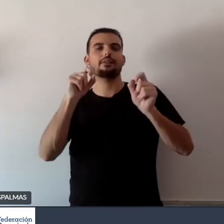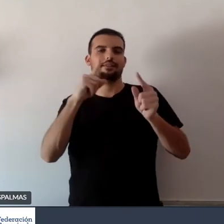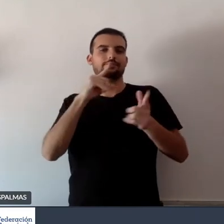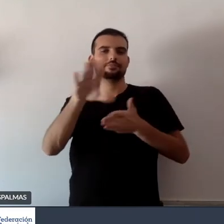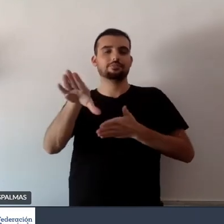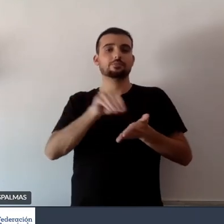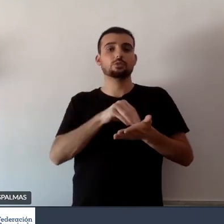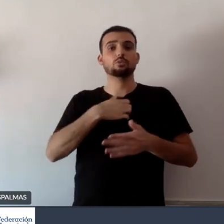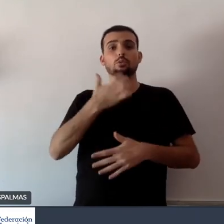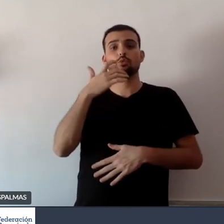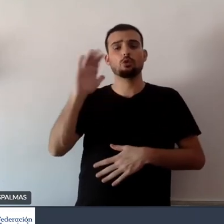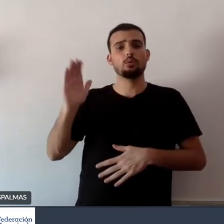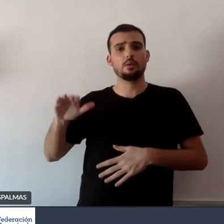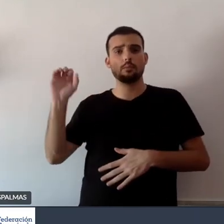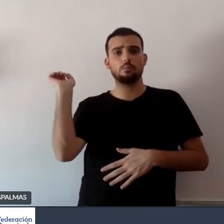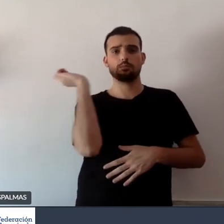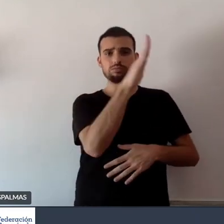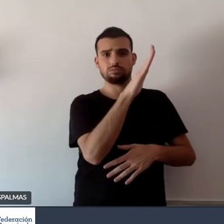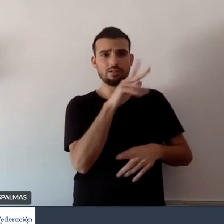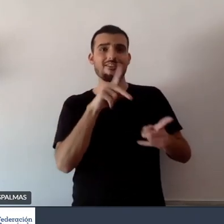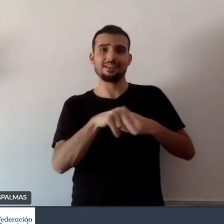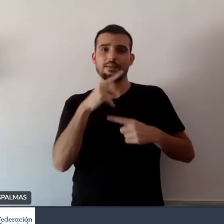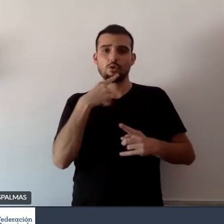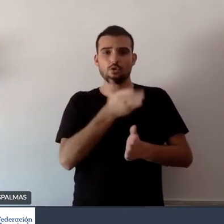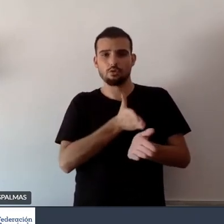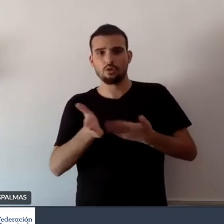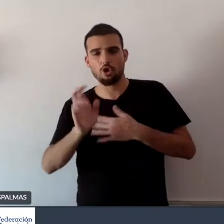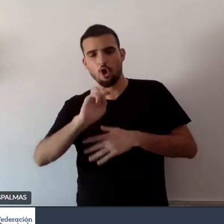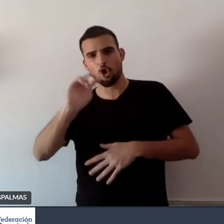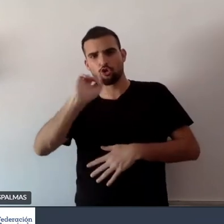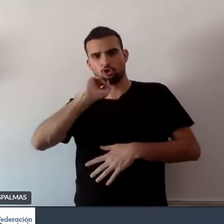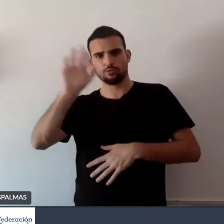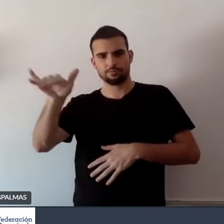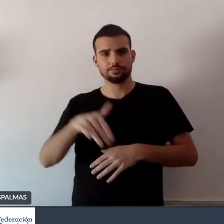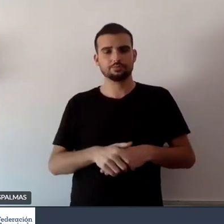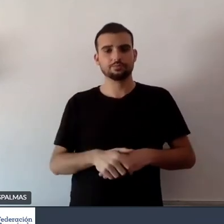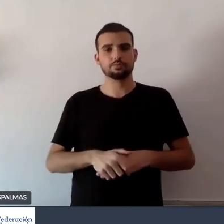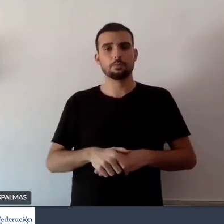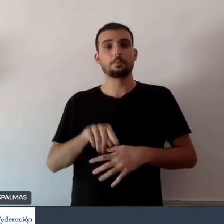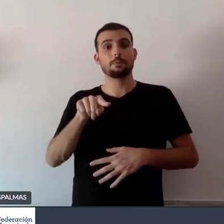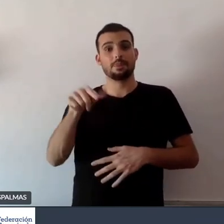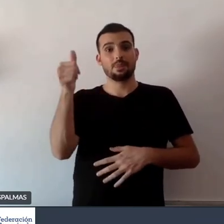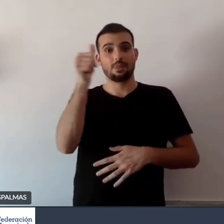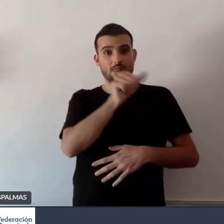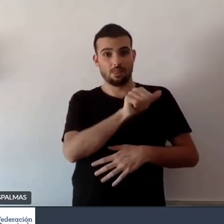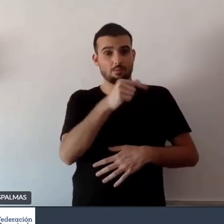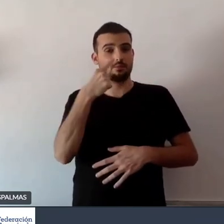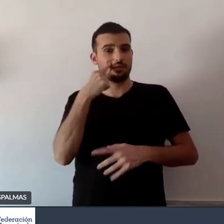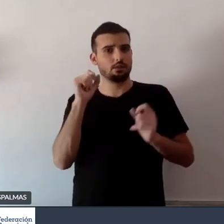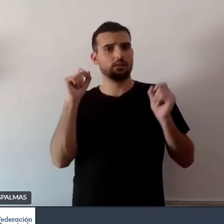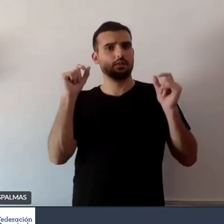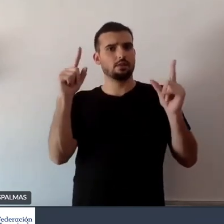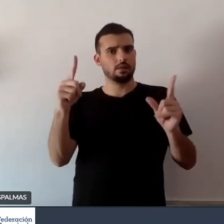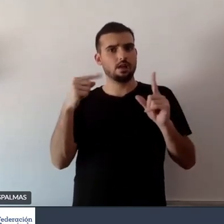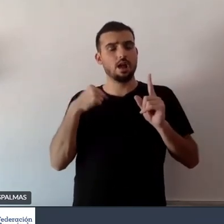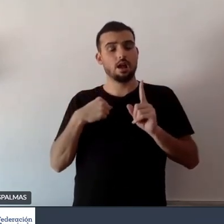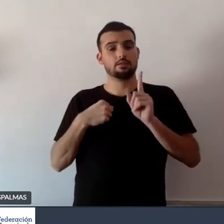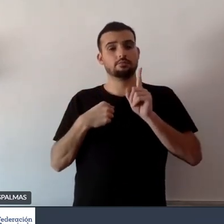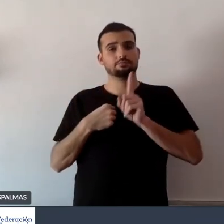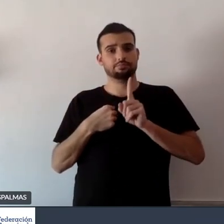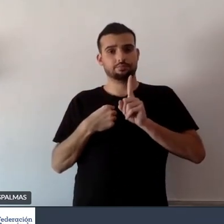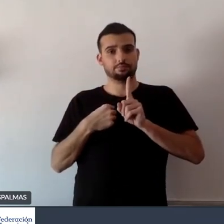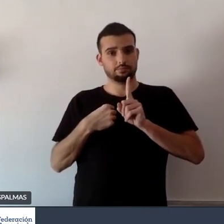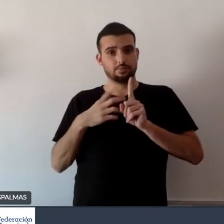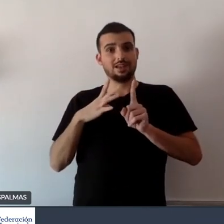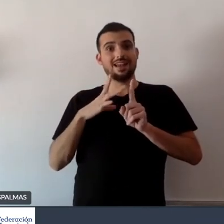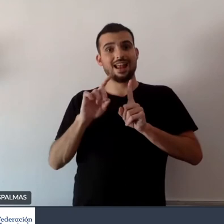tiro de dos tras bote para un tiro de tres de la esquina. Aquí Sasu Salim lo que lee es que no hay show y que su jugador es el que se va a encargar de